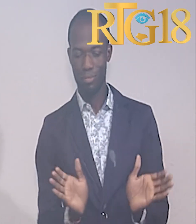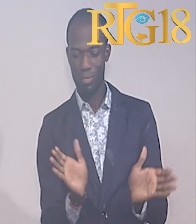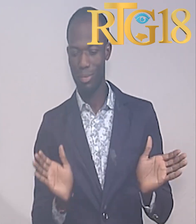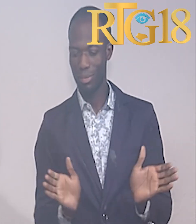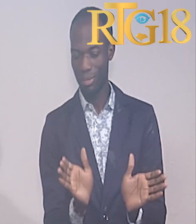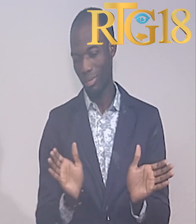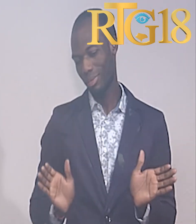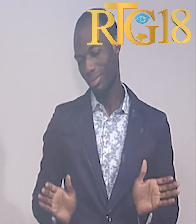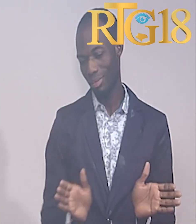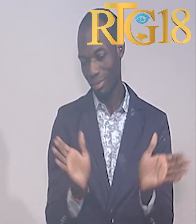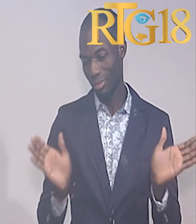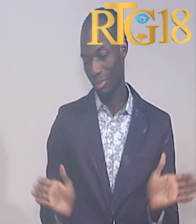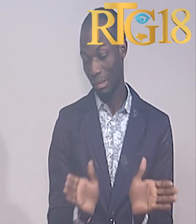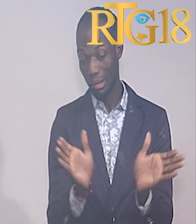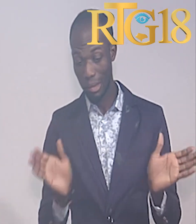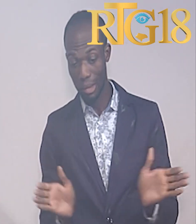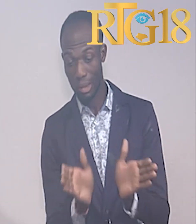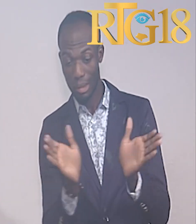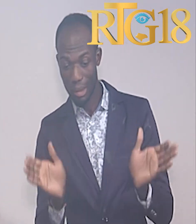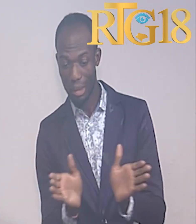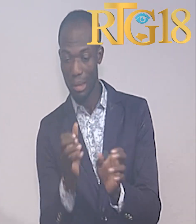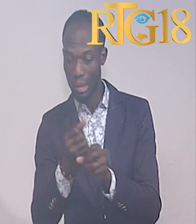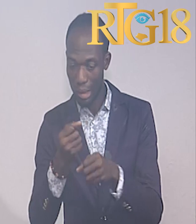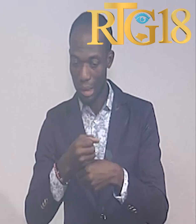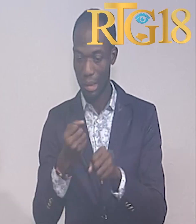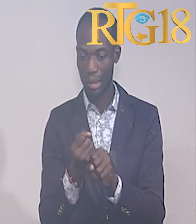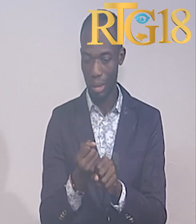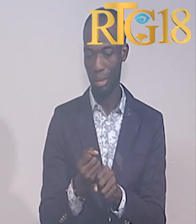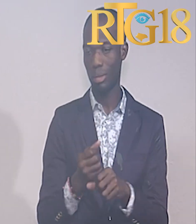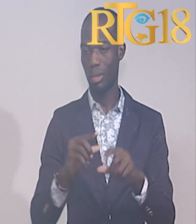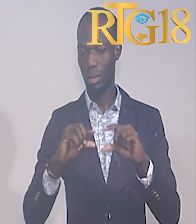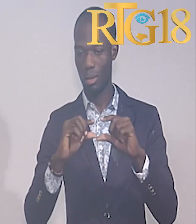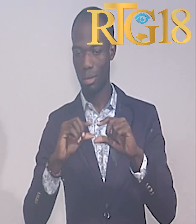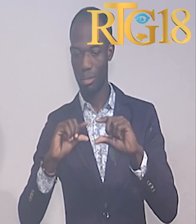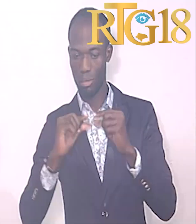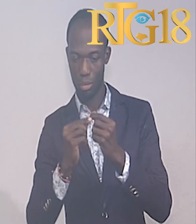4 ateliers de sensibilisation seront réalisés dans les communautés de personnes sourdes.